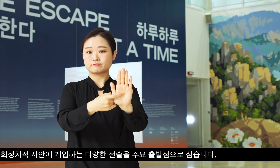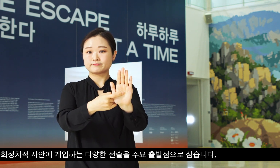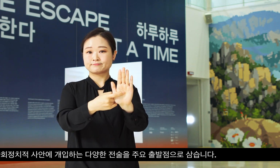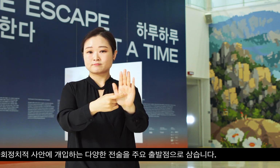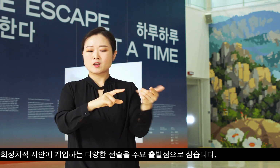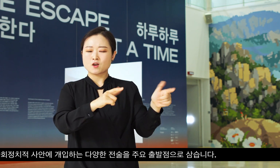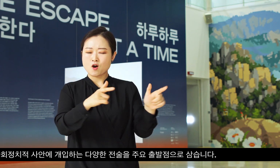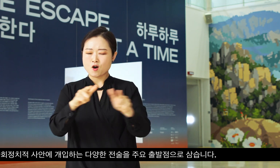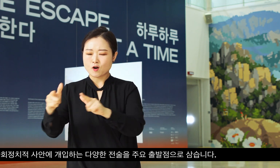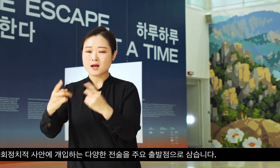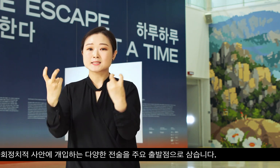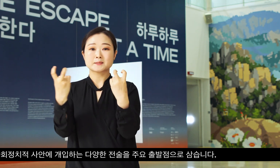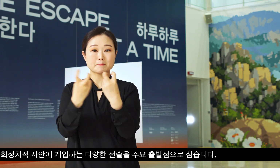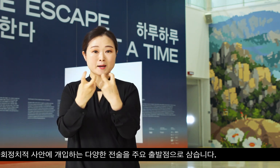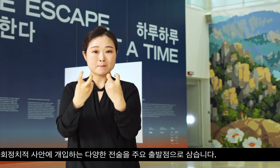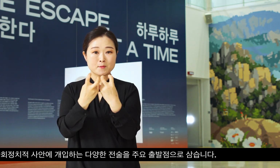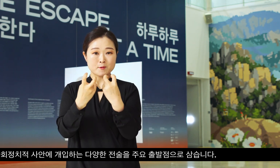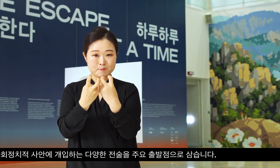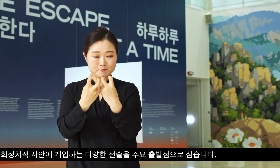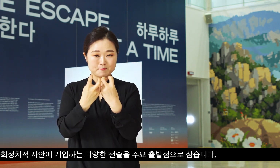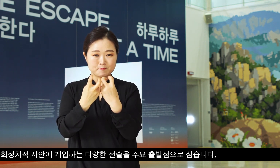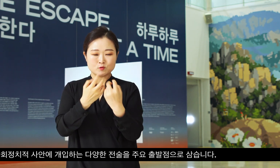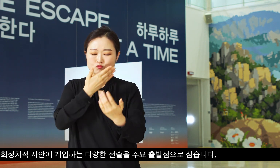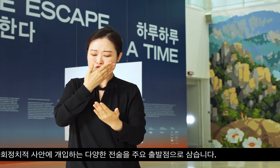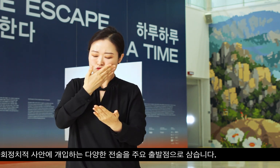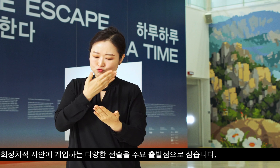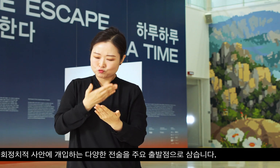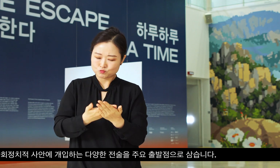다양한 전술을 주요 출발점으로 삼습니다.